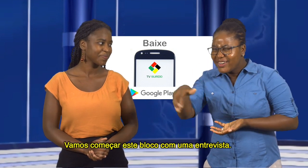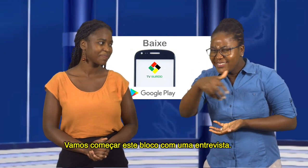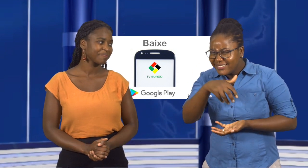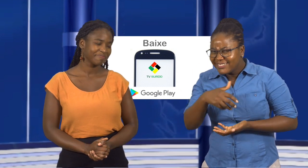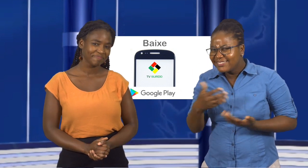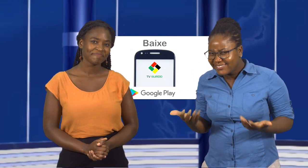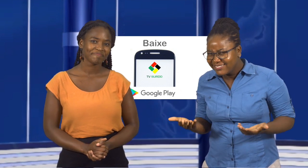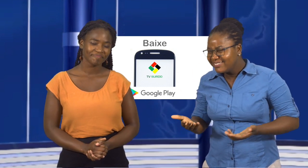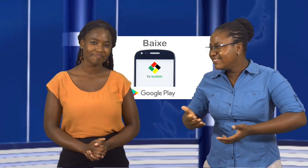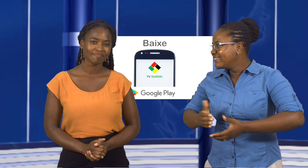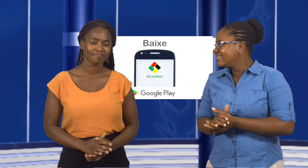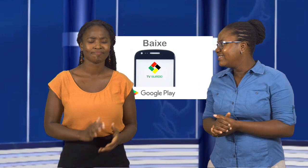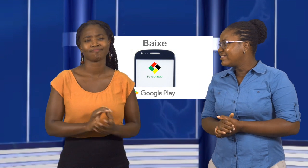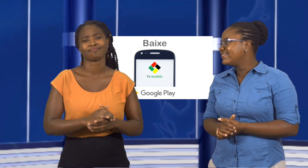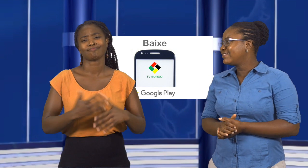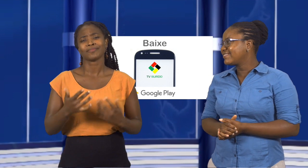uma entrevista.